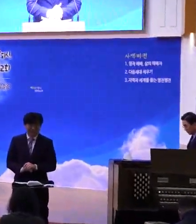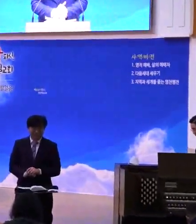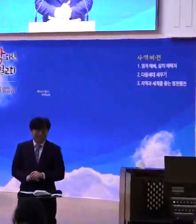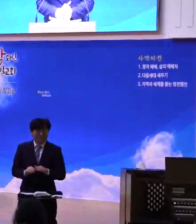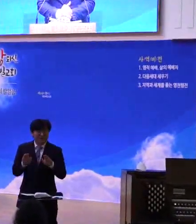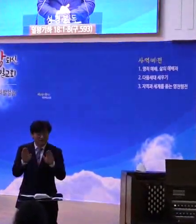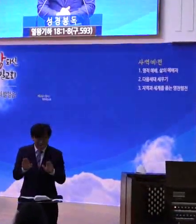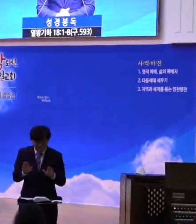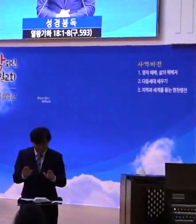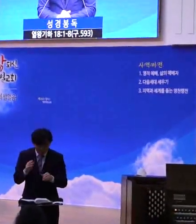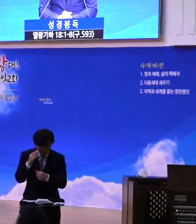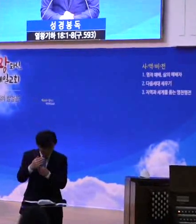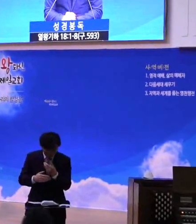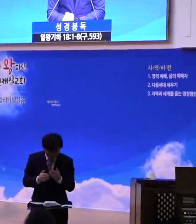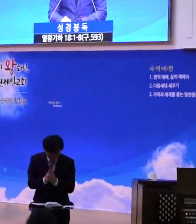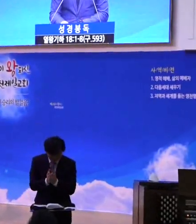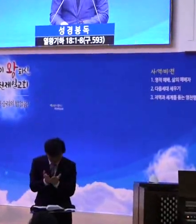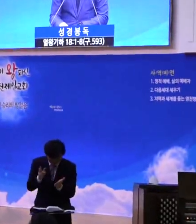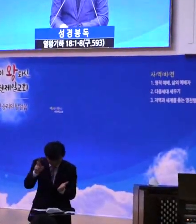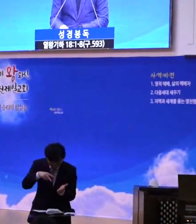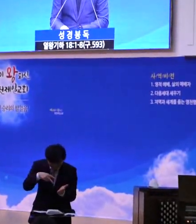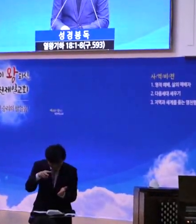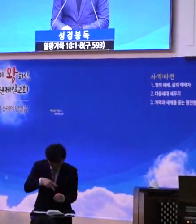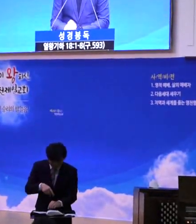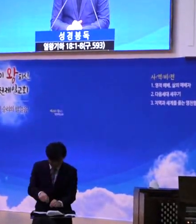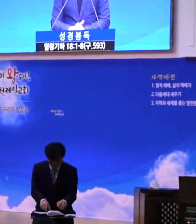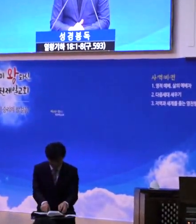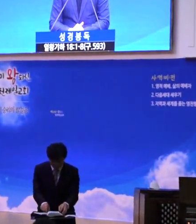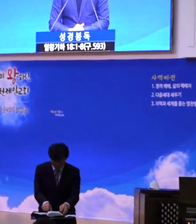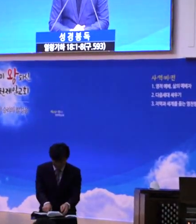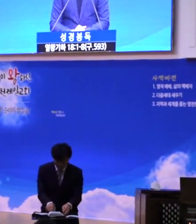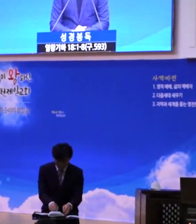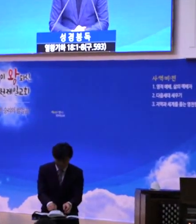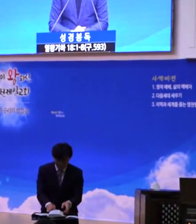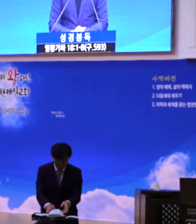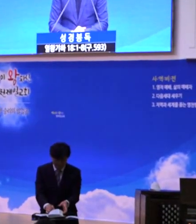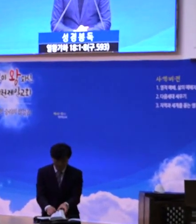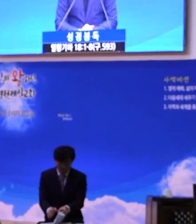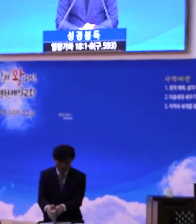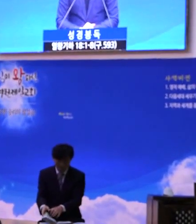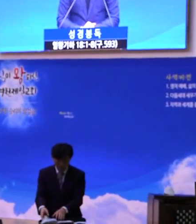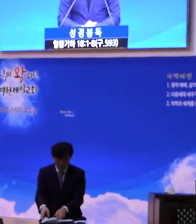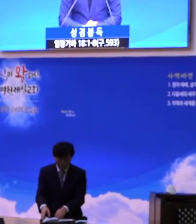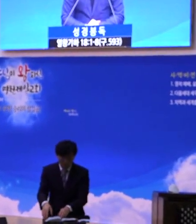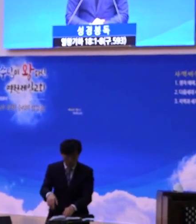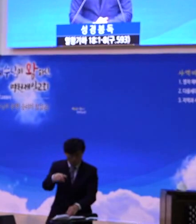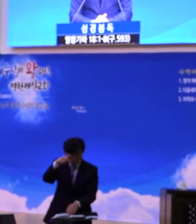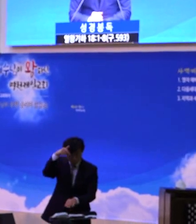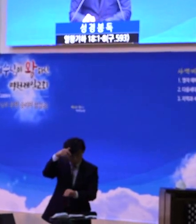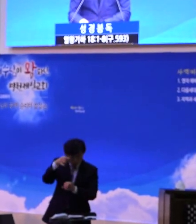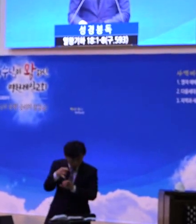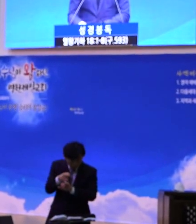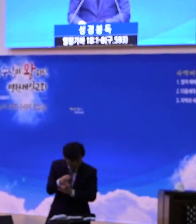오늘 우리에게 주시는 하나님의 말씀은 구약 성경 열왕기하 18장 1절에서 8절까지의